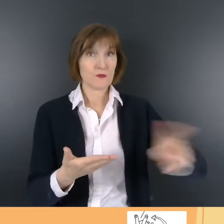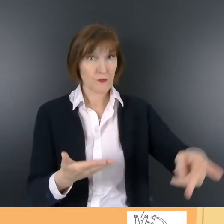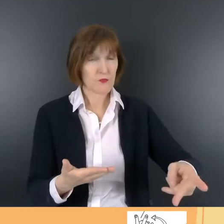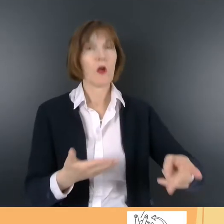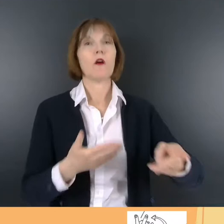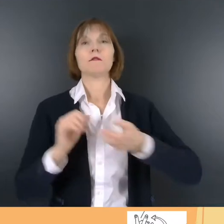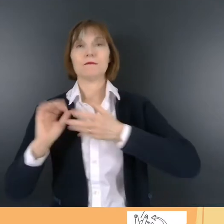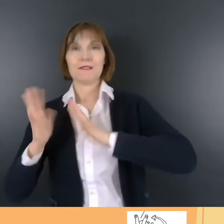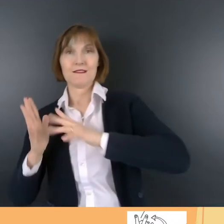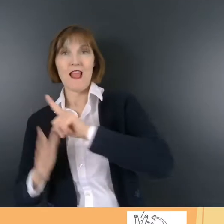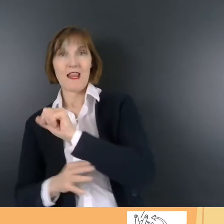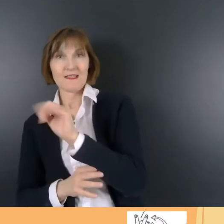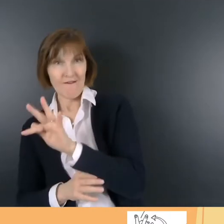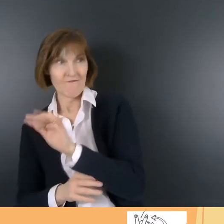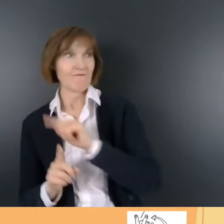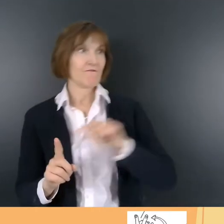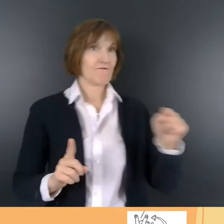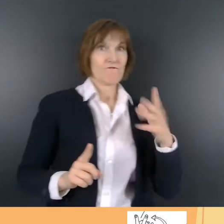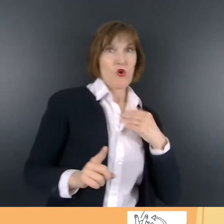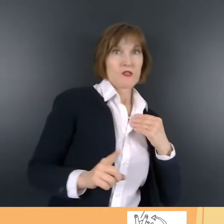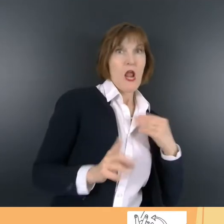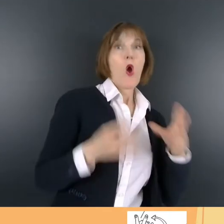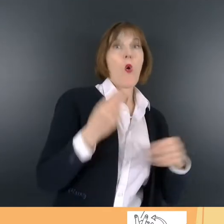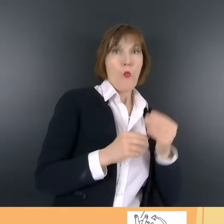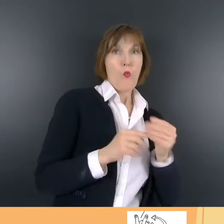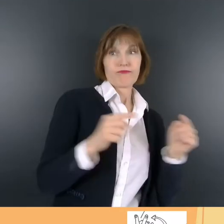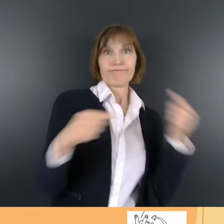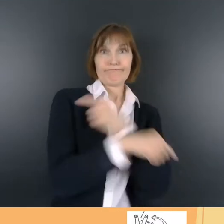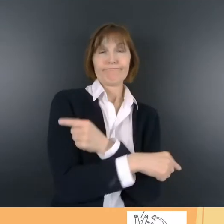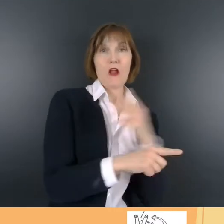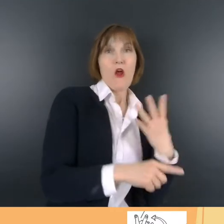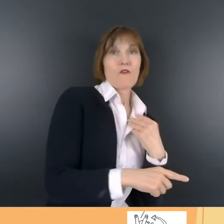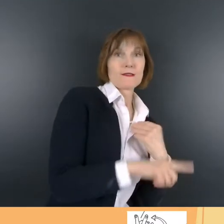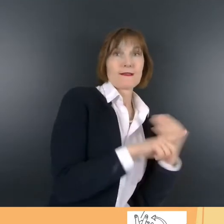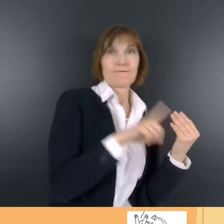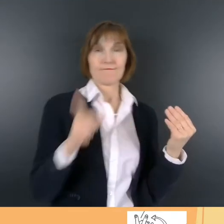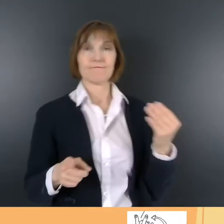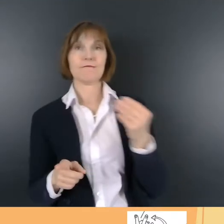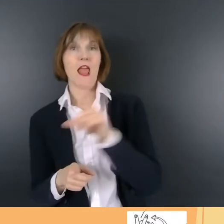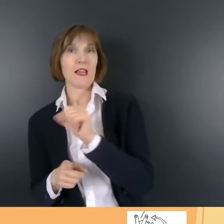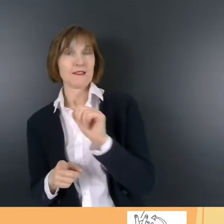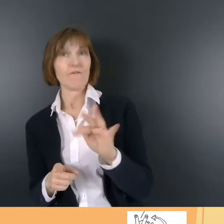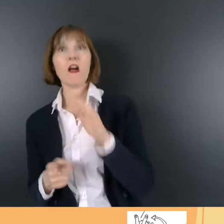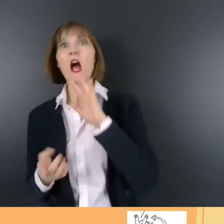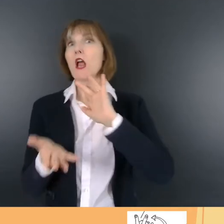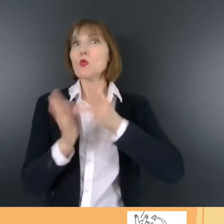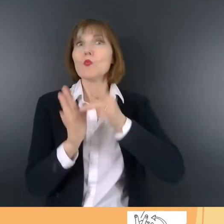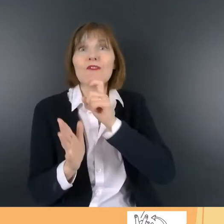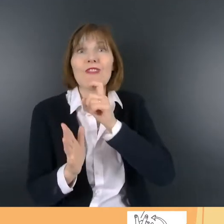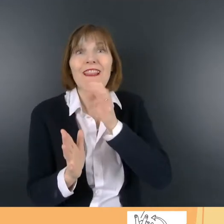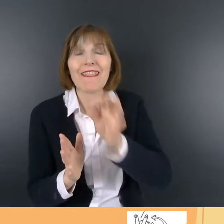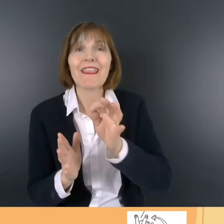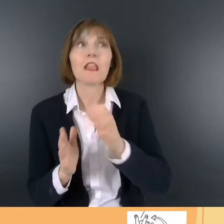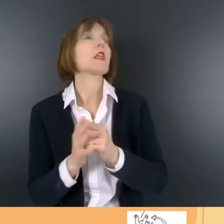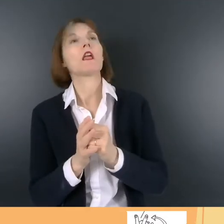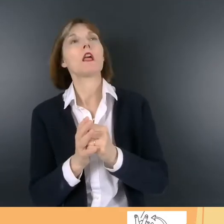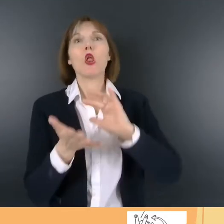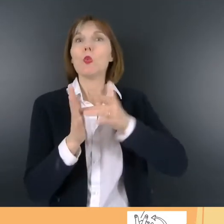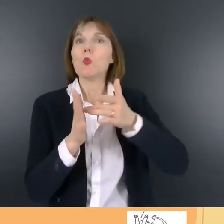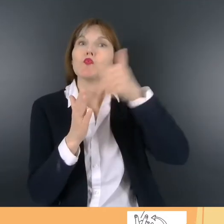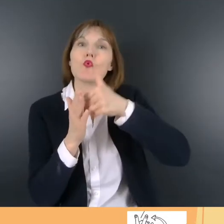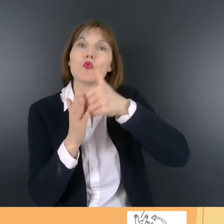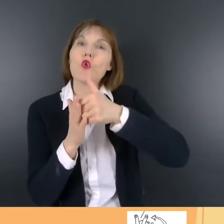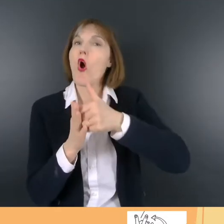français. Tous les contenus, donc comme je disais tout à l'heure, ont une dimension pédagogique, mais